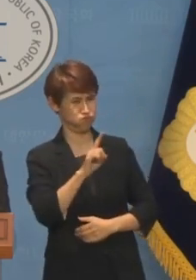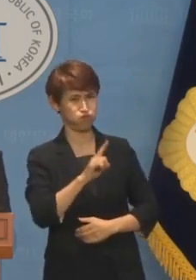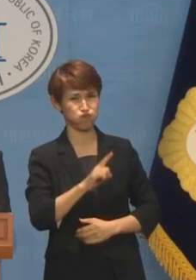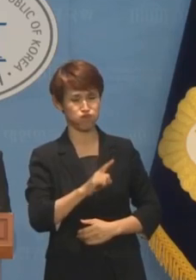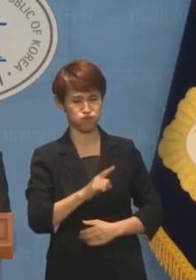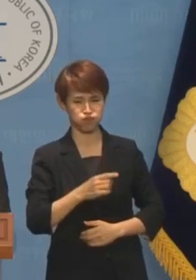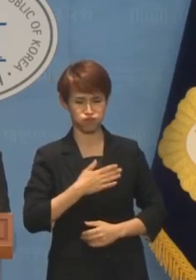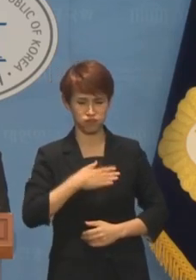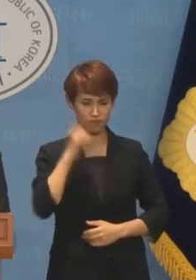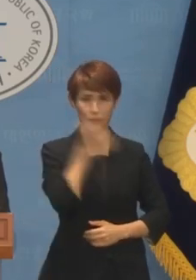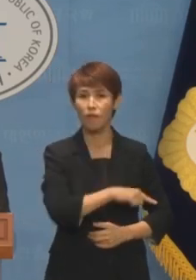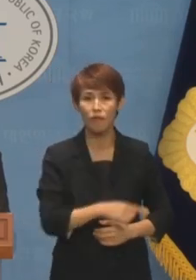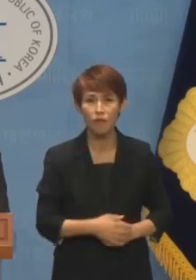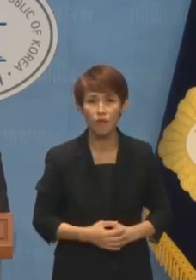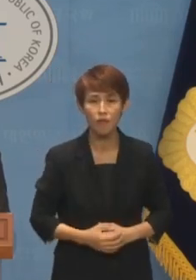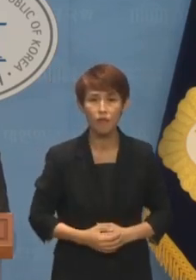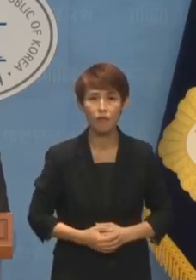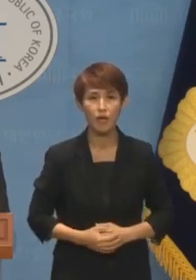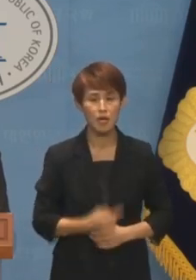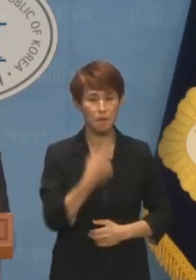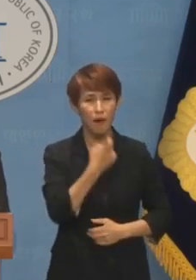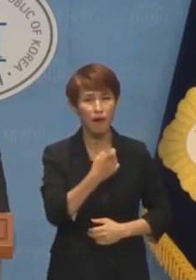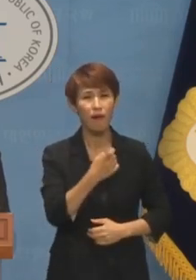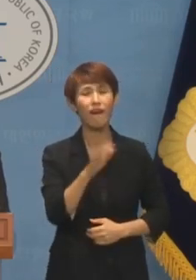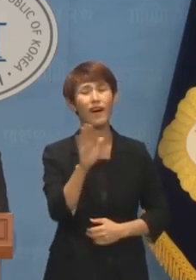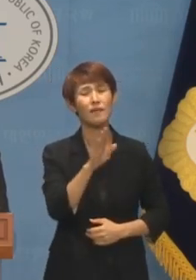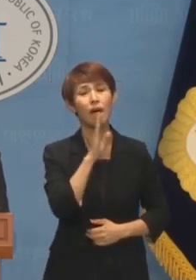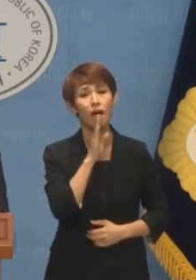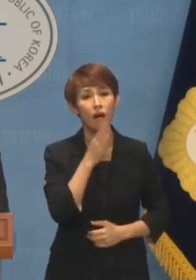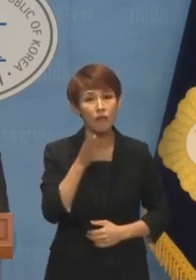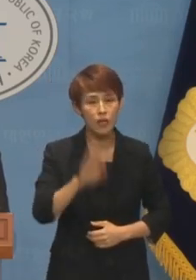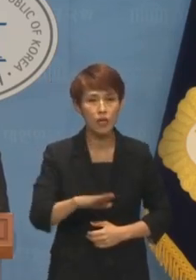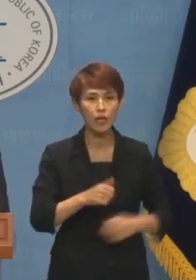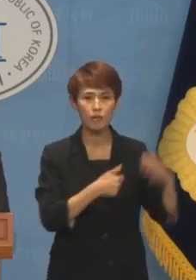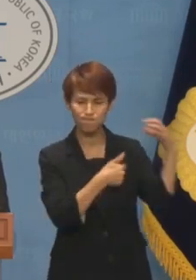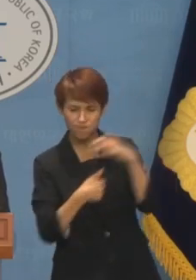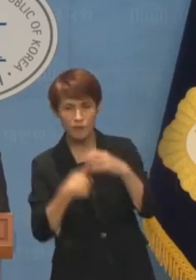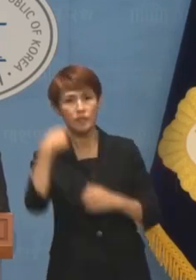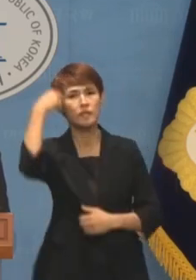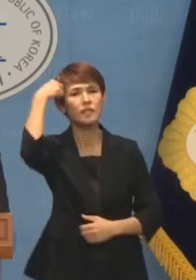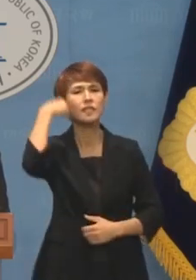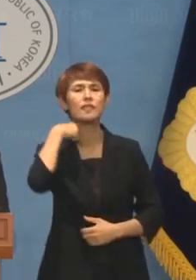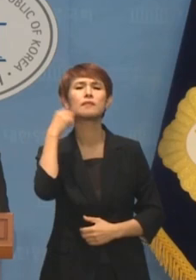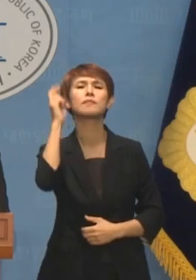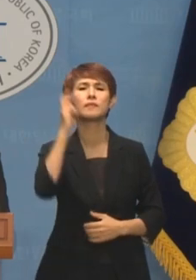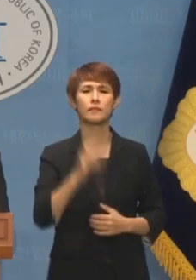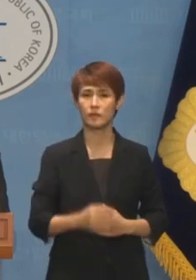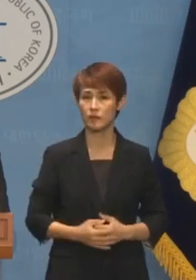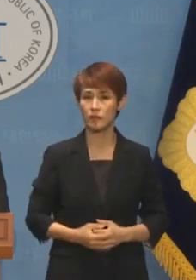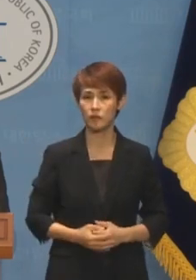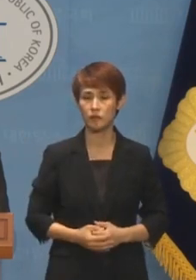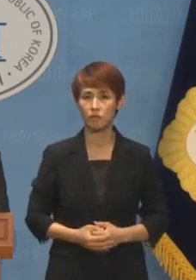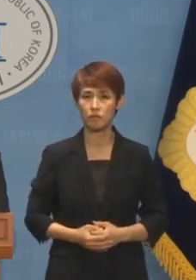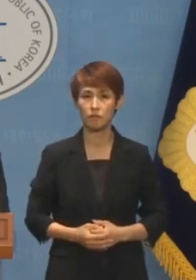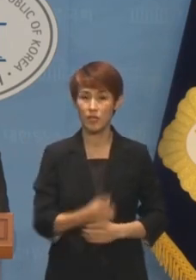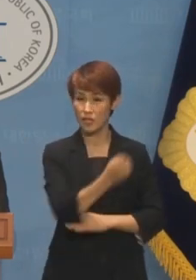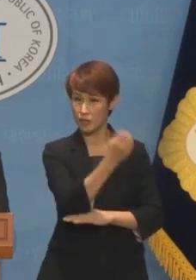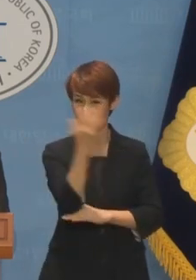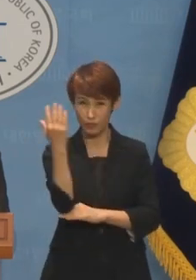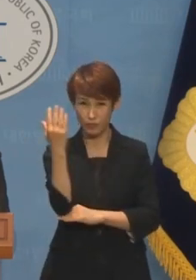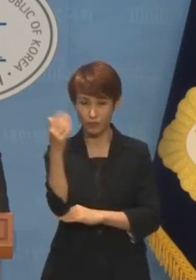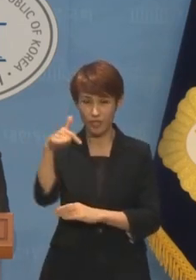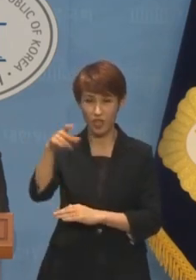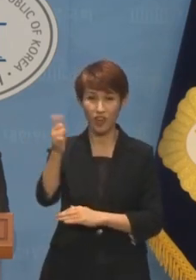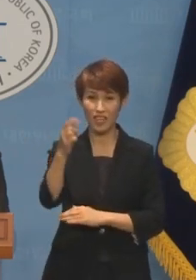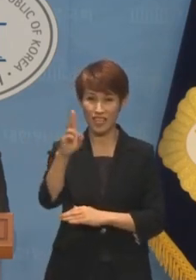유쾌하지 않았을 것입니다. 협박까지는 아니어도 압박으로 느꼈을 것입니다. 경향신문에 실린 윤